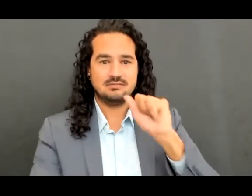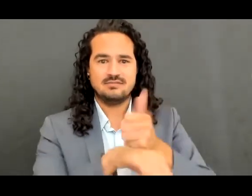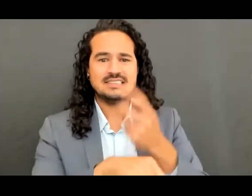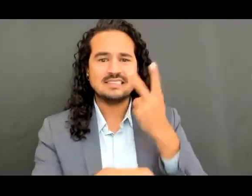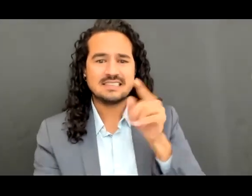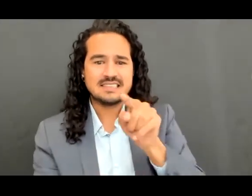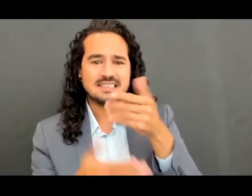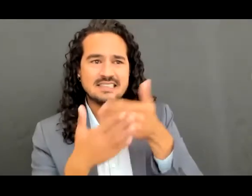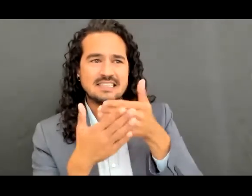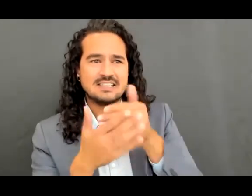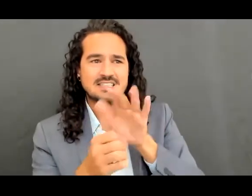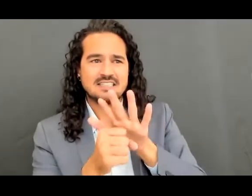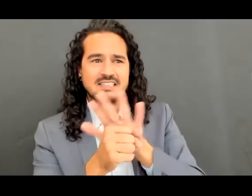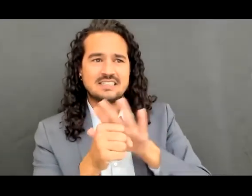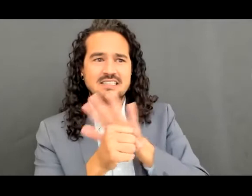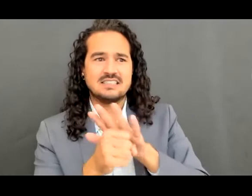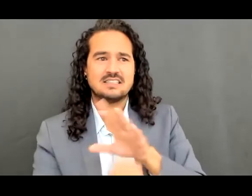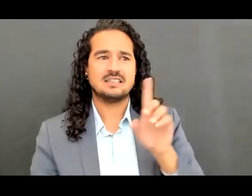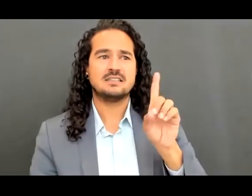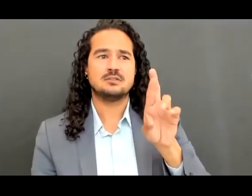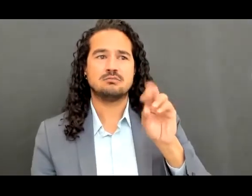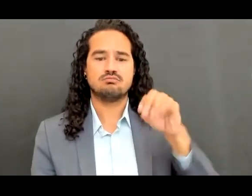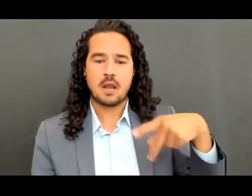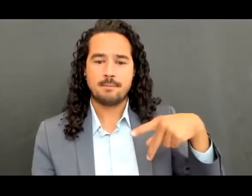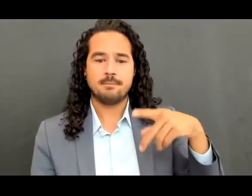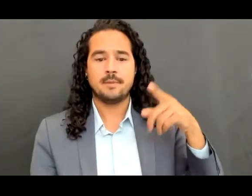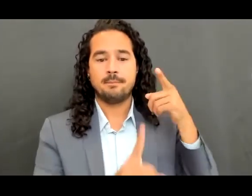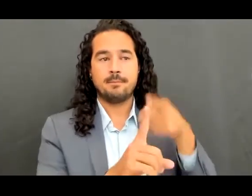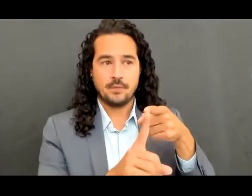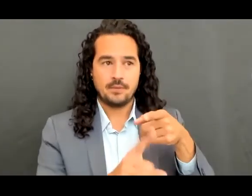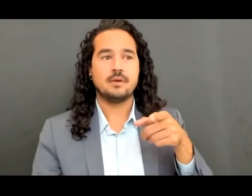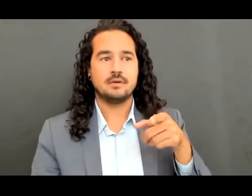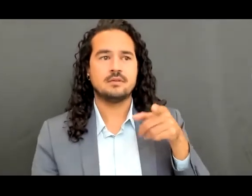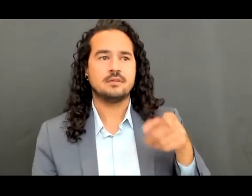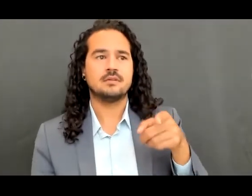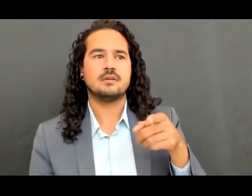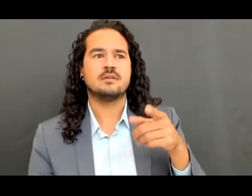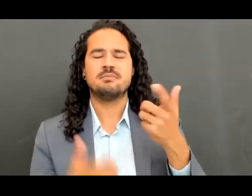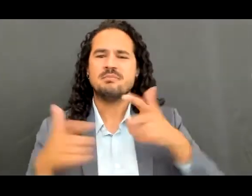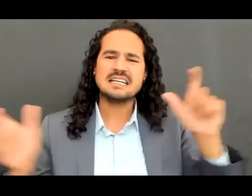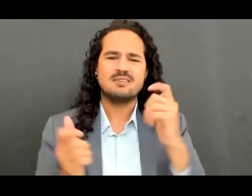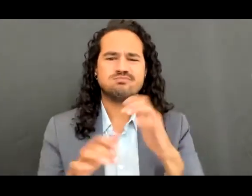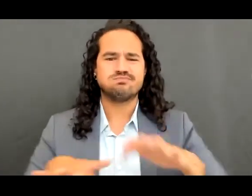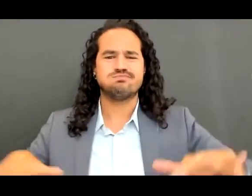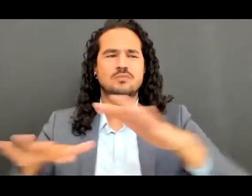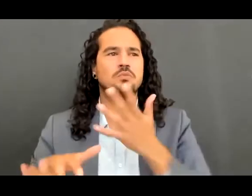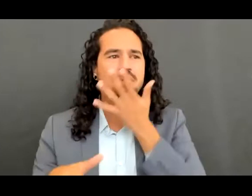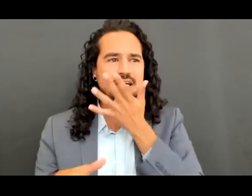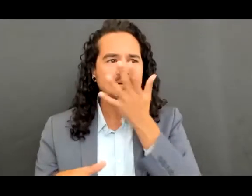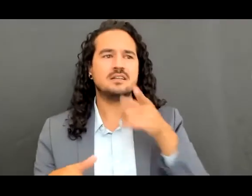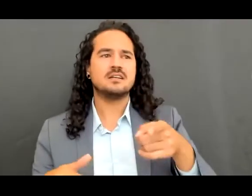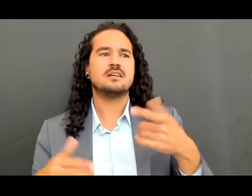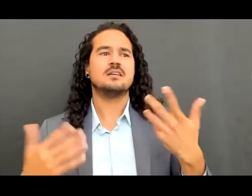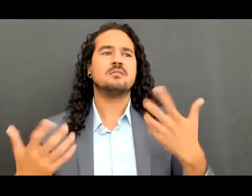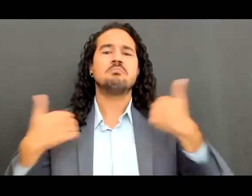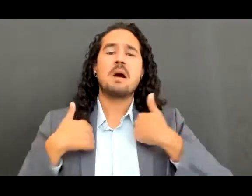Bueno, aquí en el punto 10 hay mucho pasto ahí. Vamos a poner uno ahí, vamos